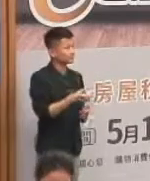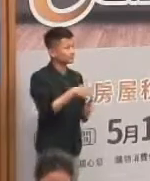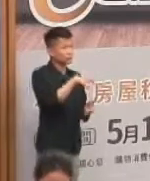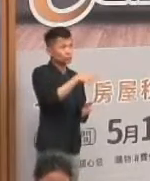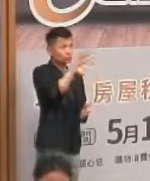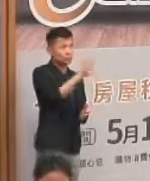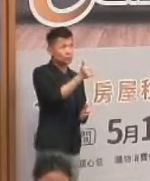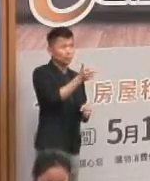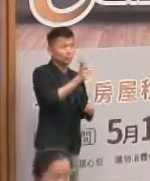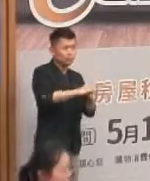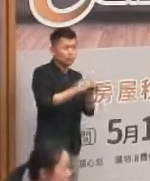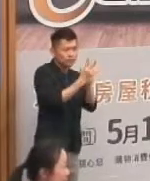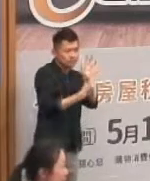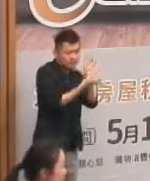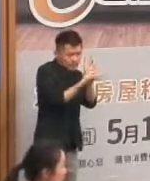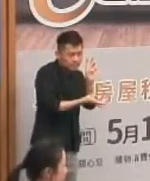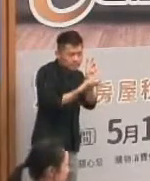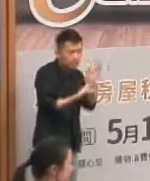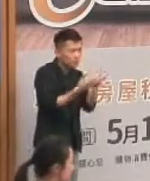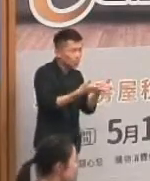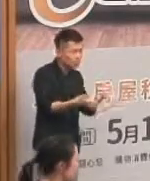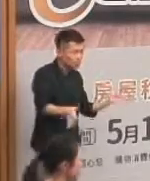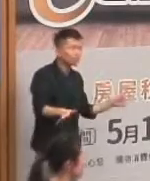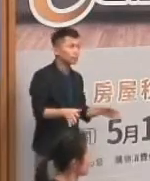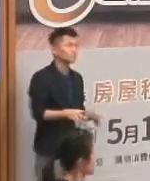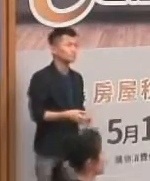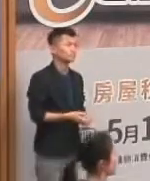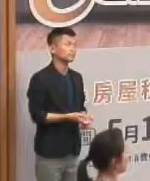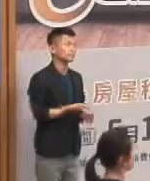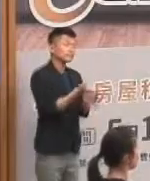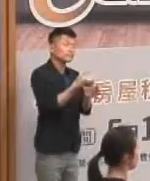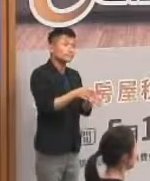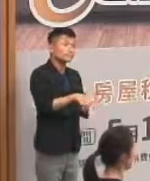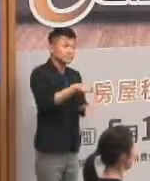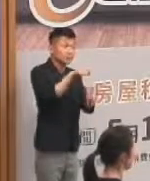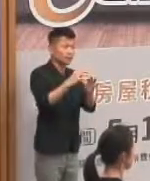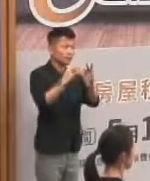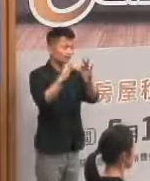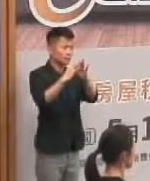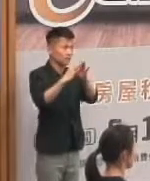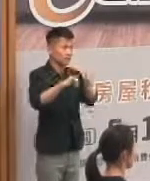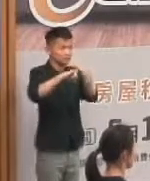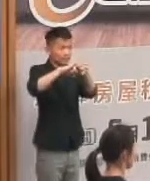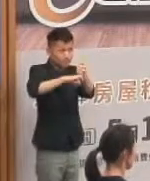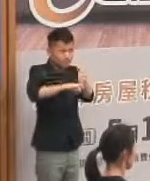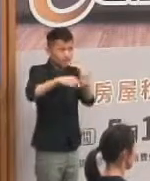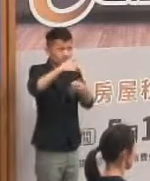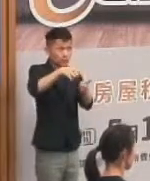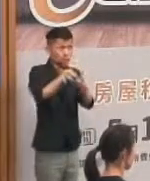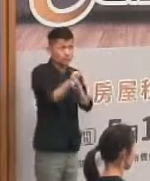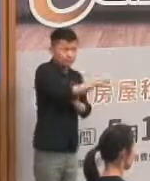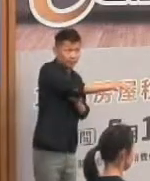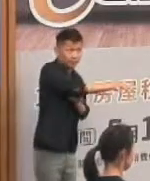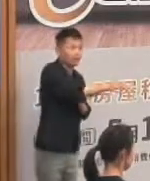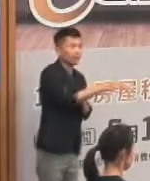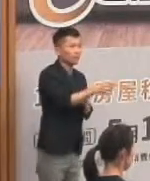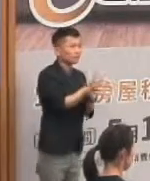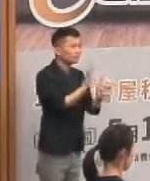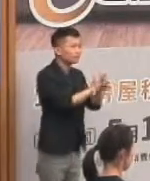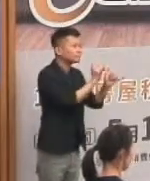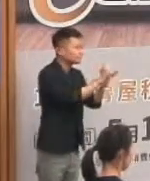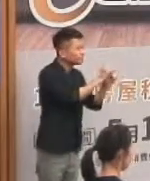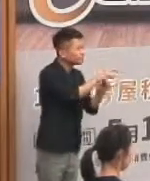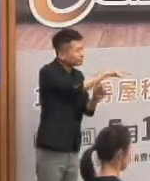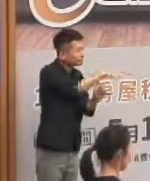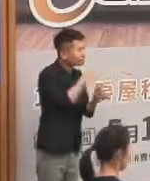处长有补充非常多的细节，包含呢我们刚刚所讲到的约定转账等等呢，都呢特别帮我们的国人还有民众朋